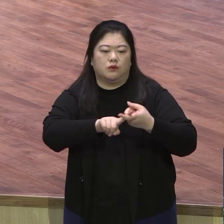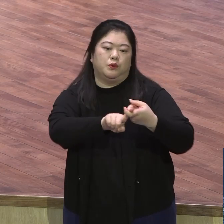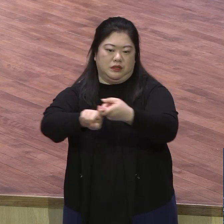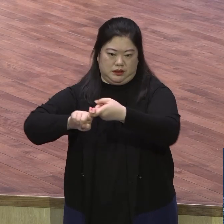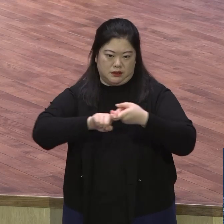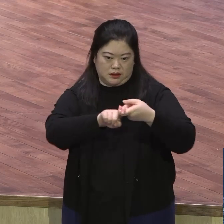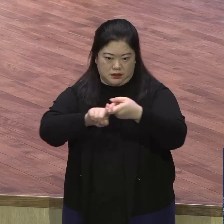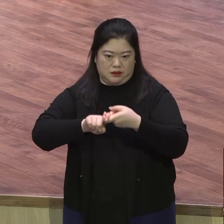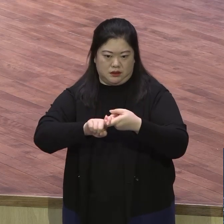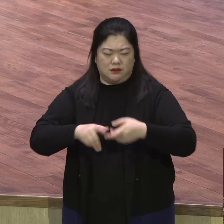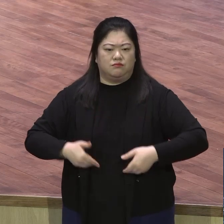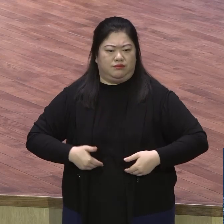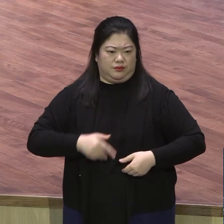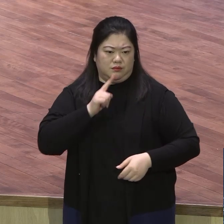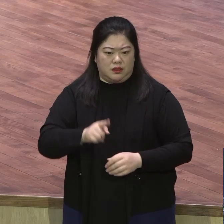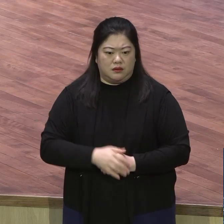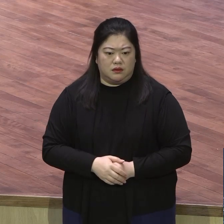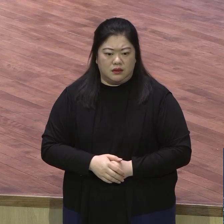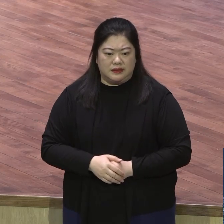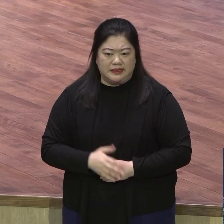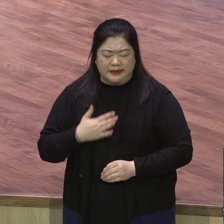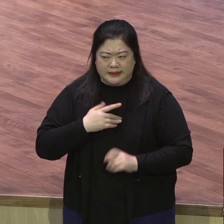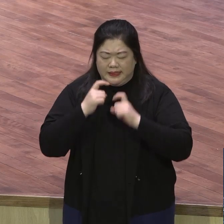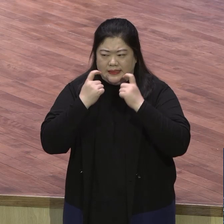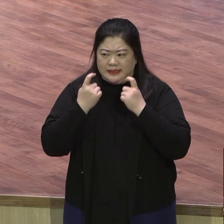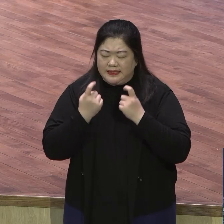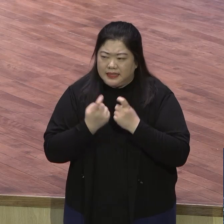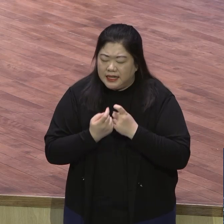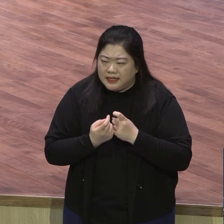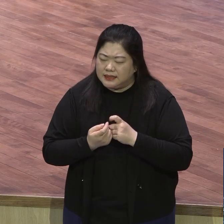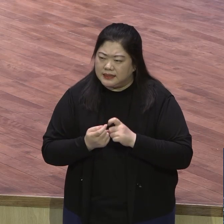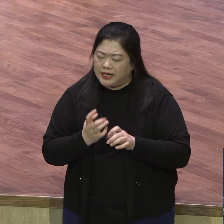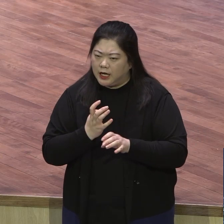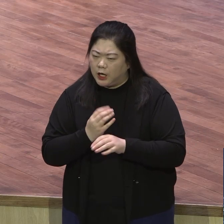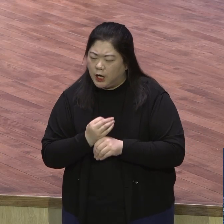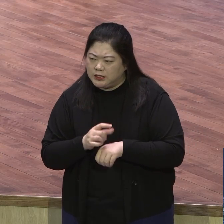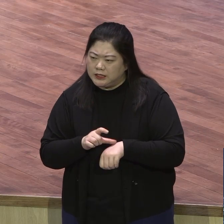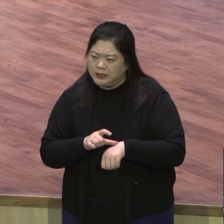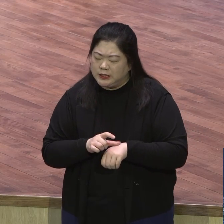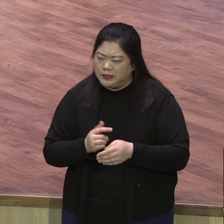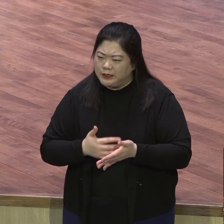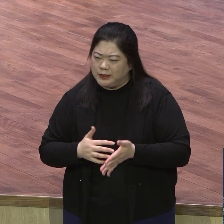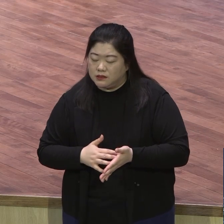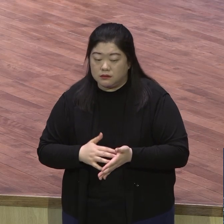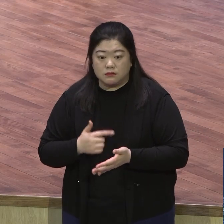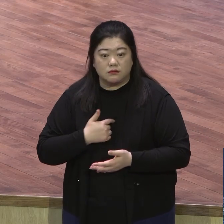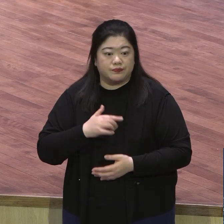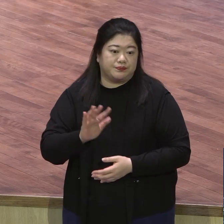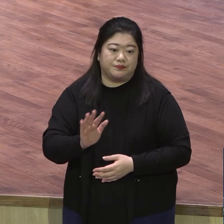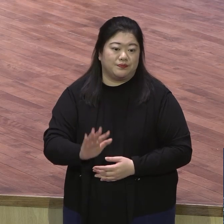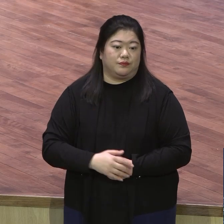무슨 자존심이 이게 무슨 계산이 이게 무슨 그 무엇이 들어갔으면 절대 해결이 돼요.